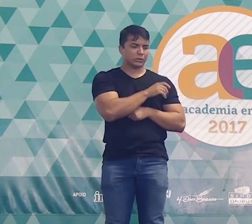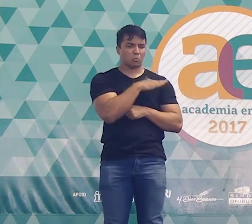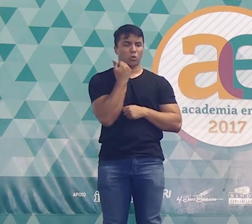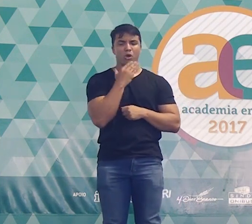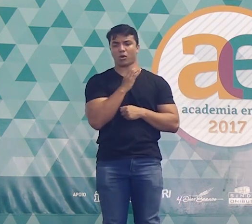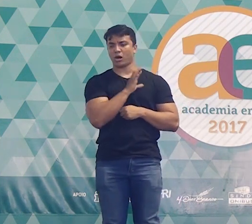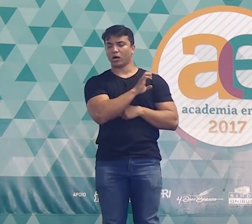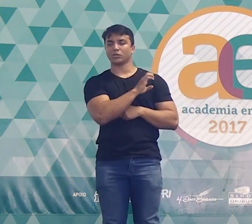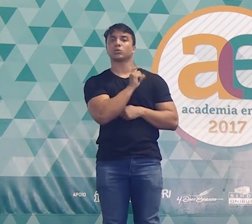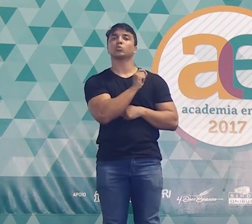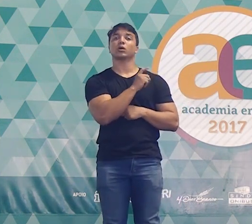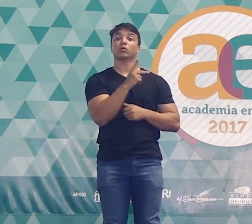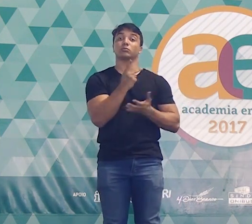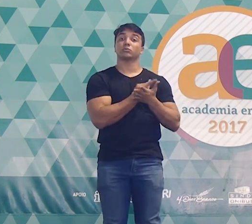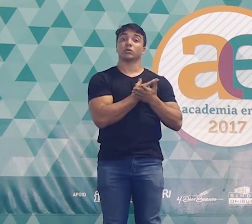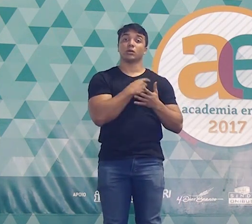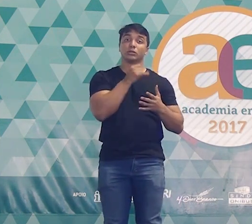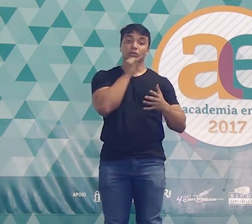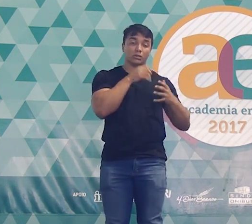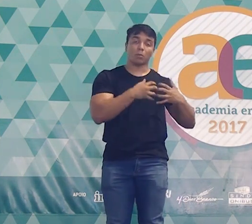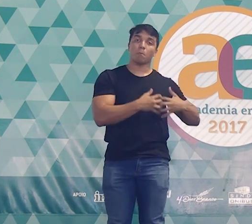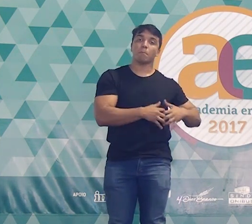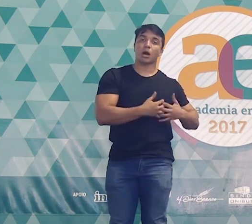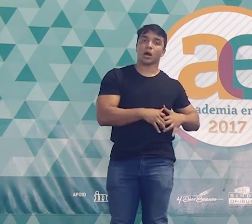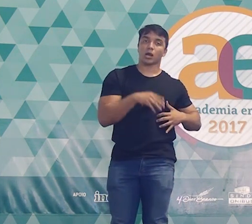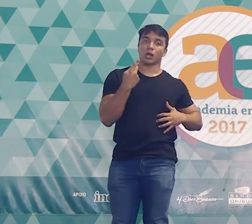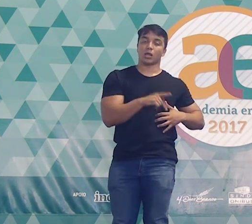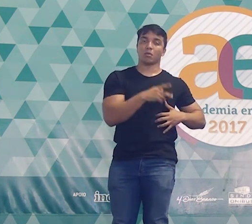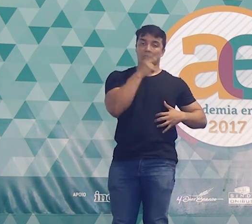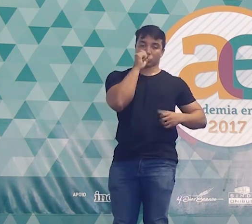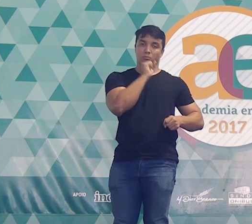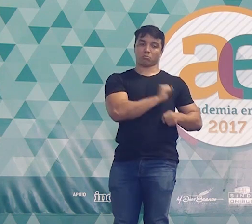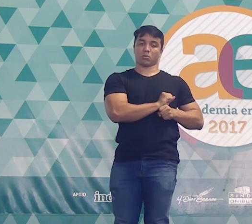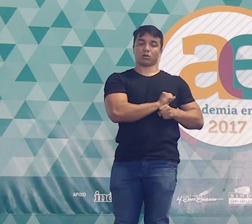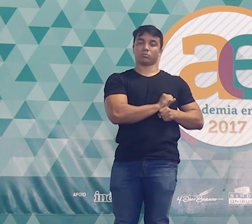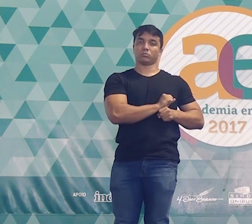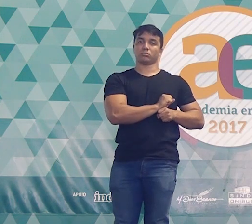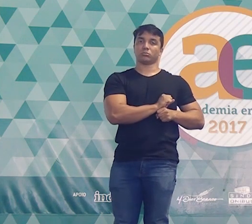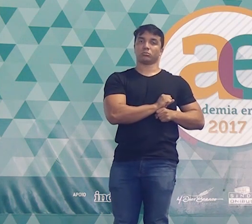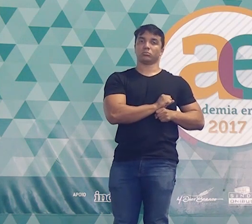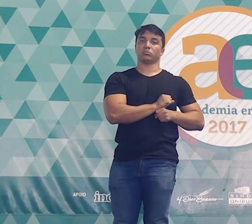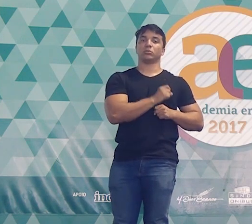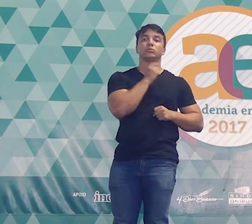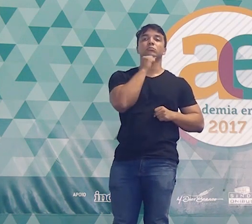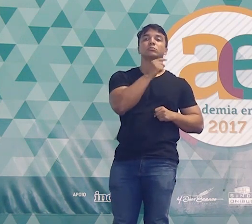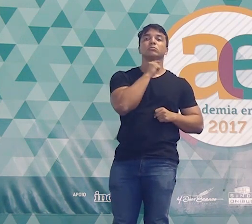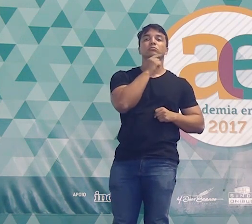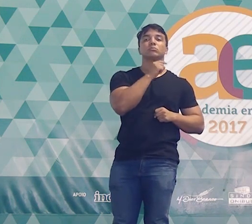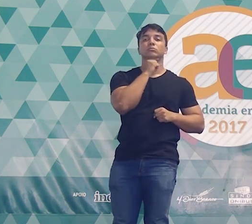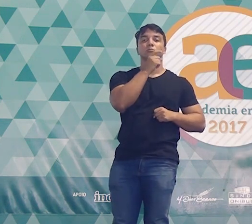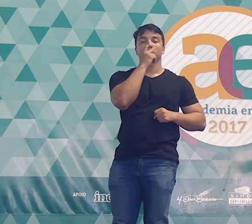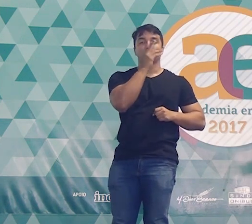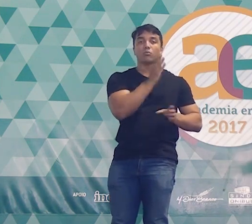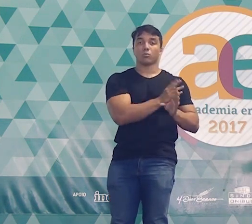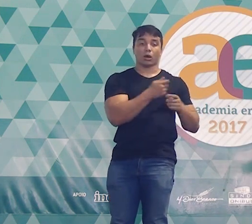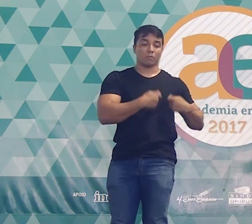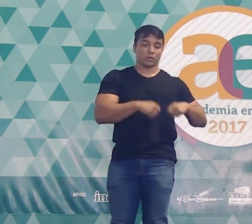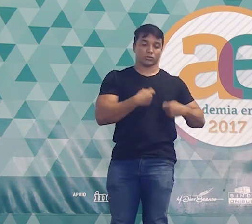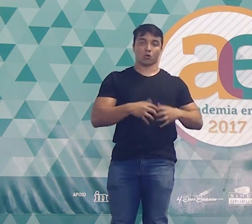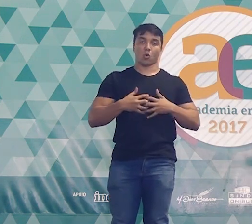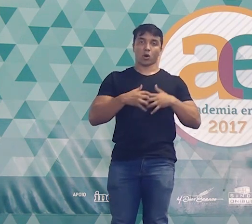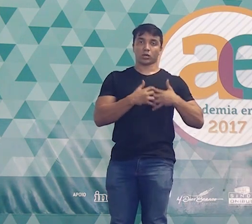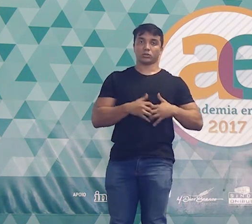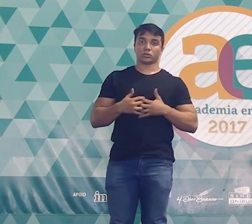pâncreas. O que é isso? Houve uma falência pancreática. As células do pâncreas que estavam funcionando não davam conta das necessidades daquele